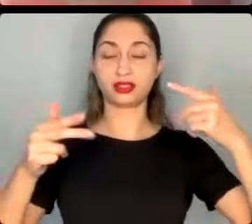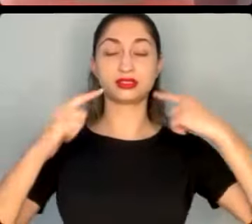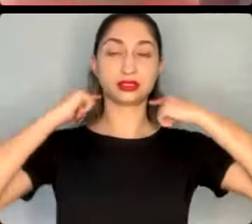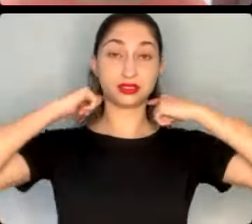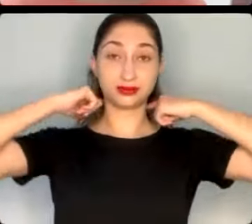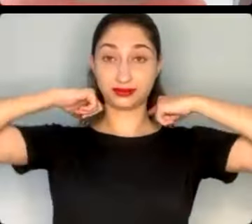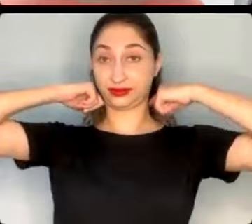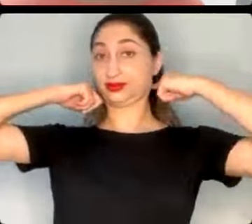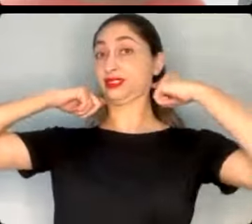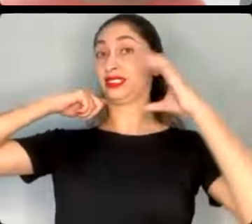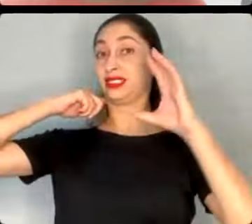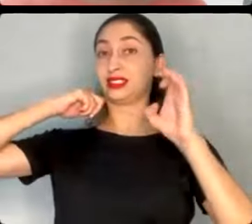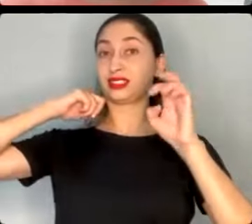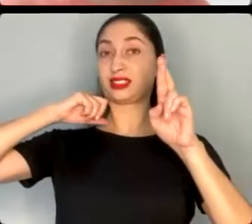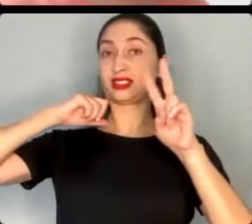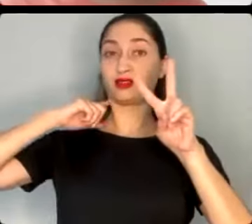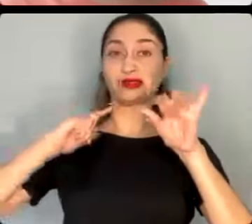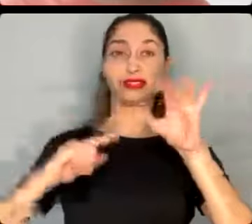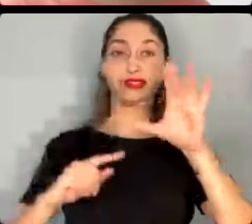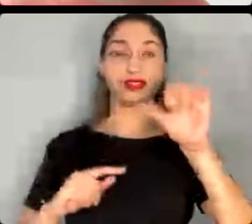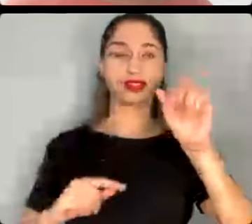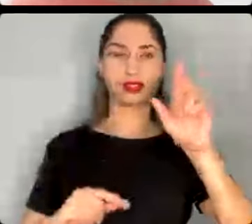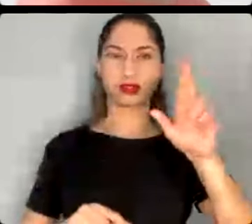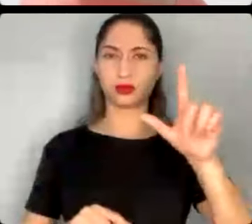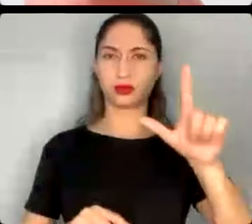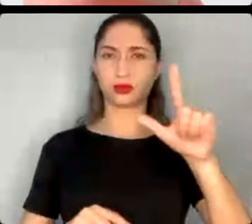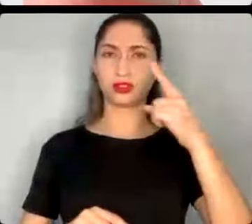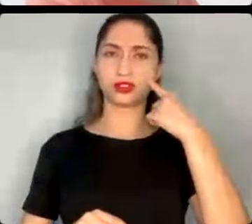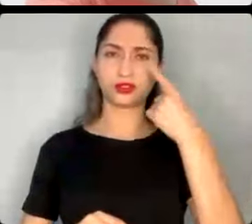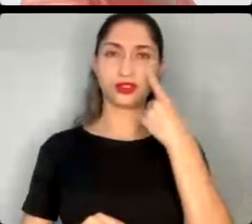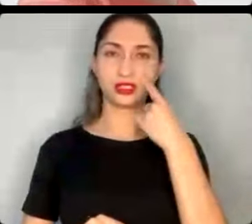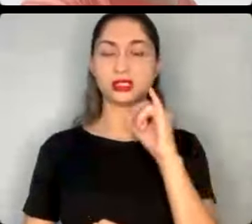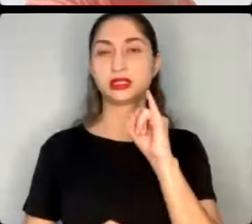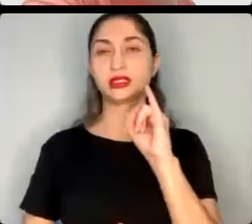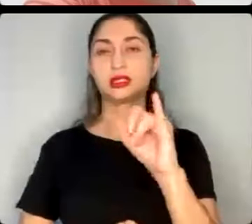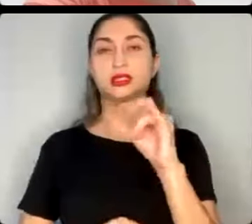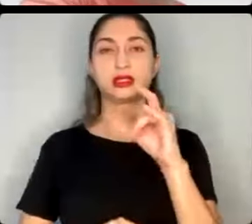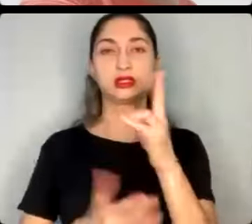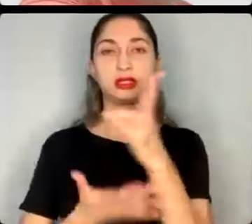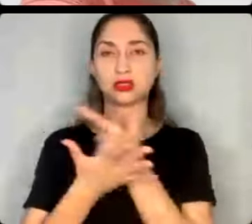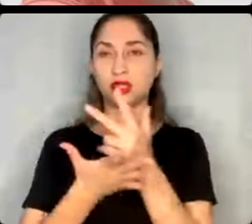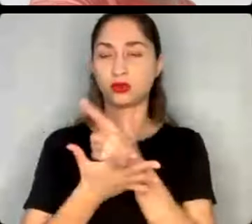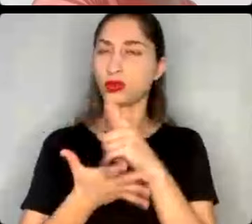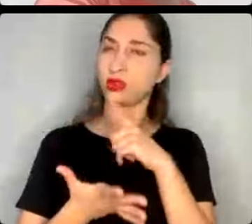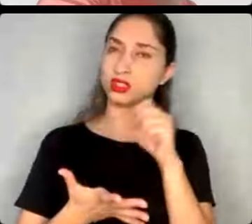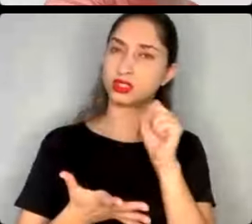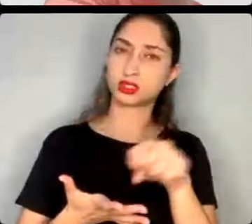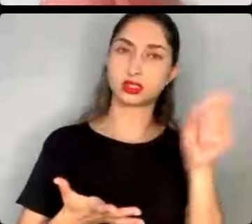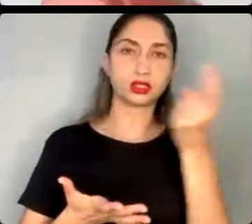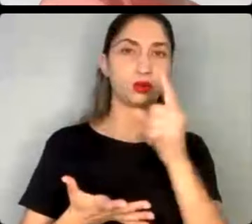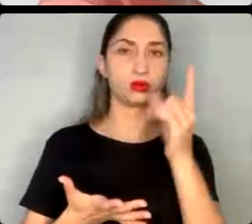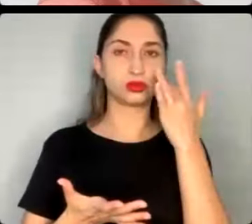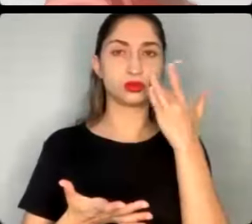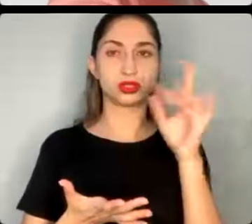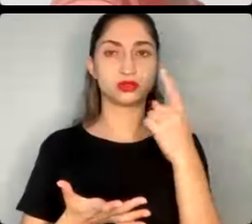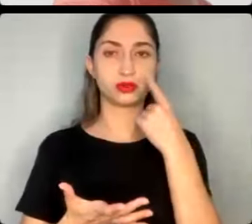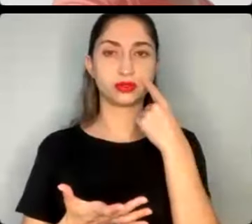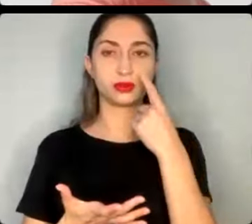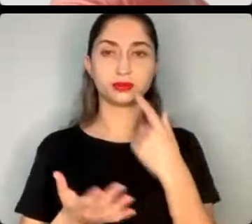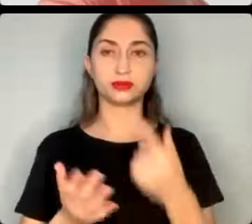cervical. Eu não sei se eu tenho esse desenho aqui para mostrar para vocês, mas se não tiver, eu vou